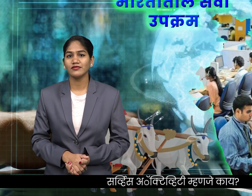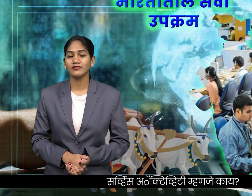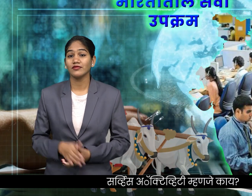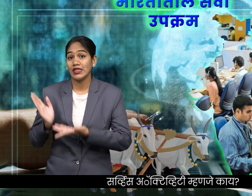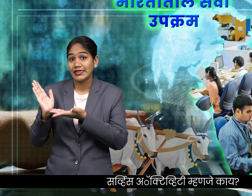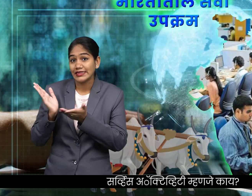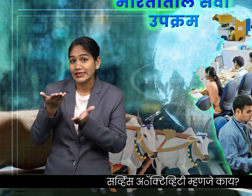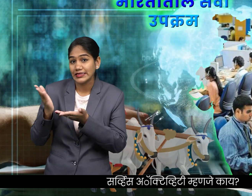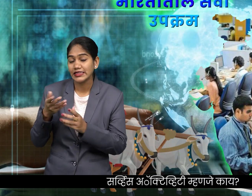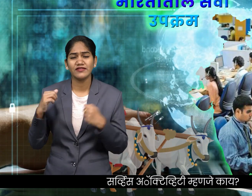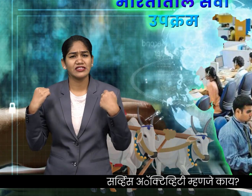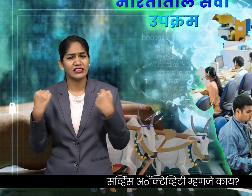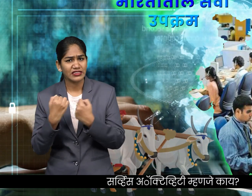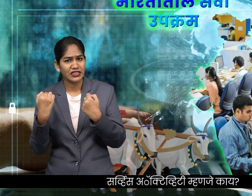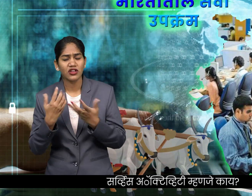सर्व्हिस ॲक्टिव्हिटी म्हणजे काय?